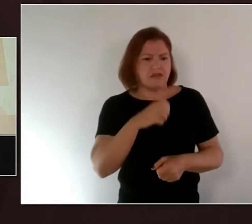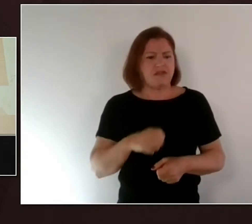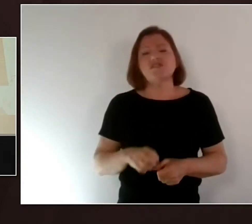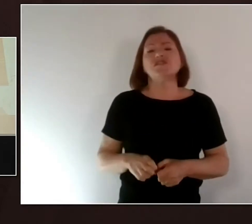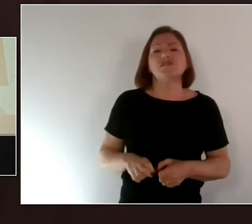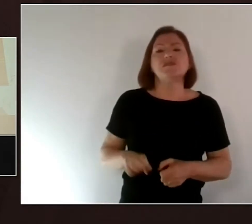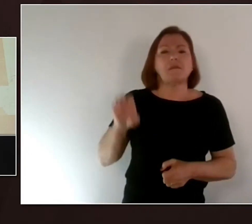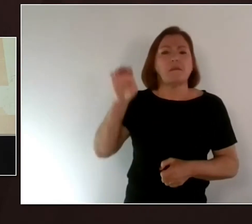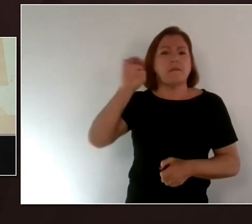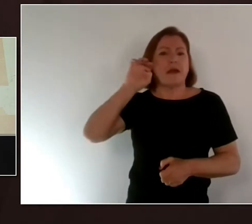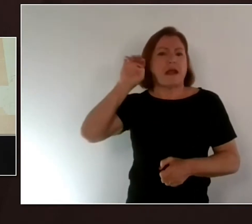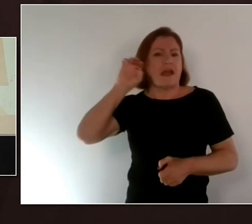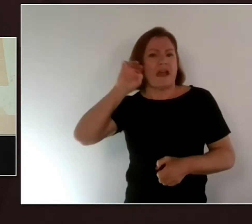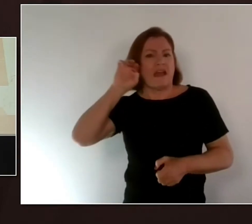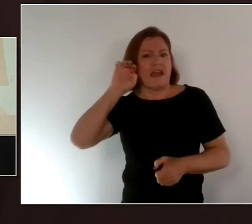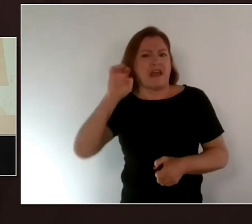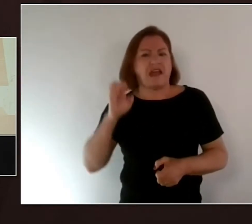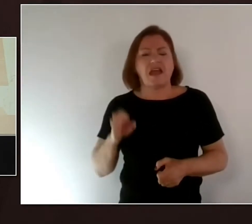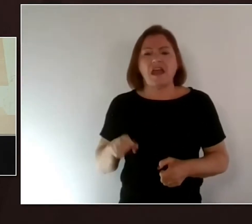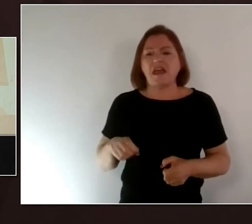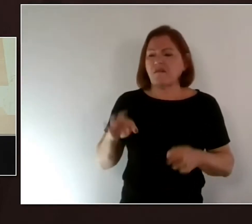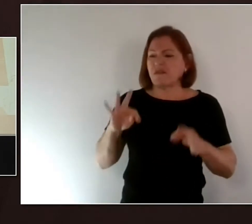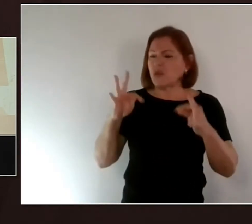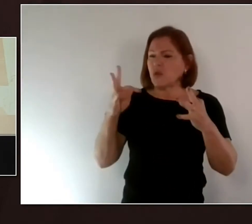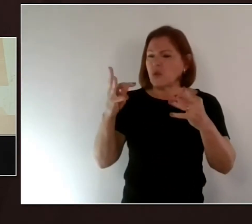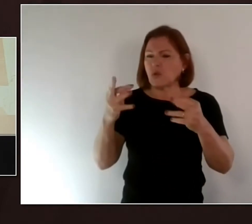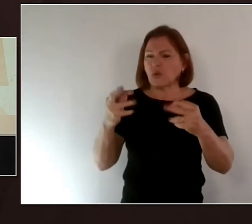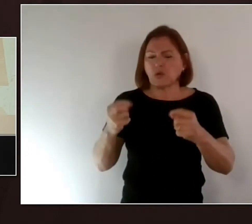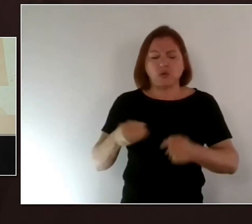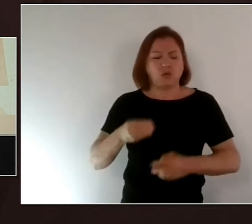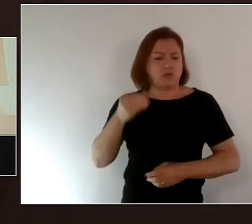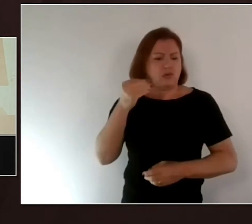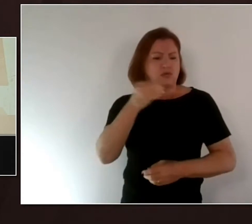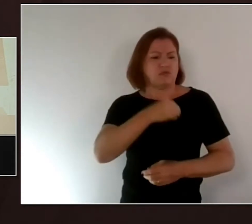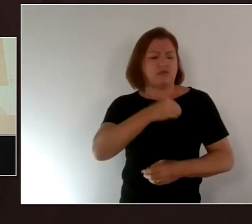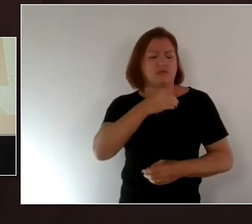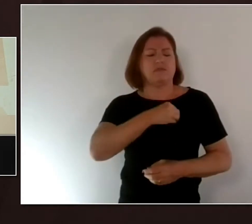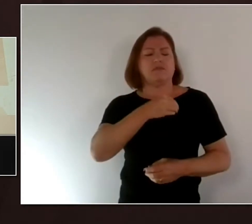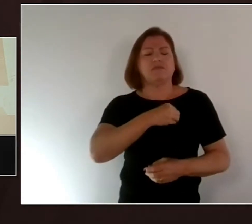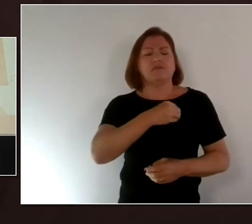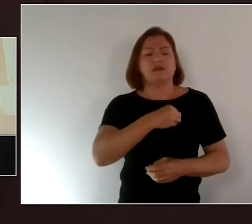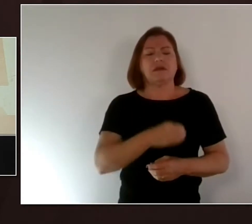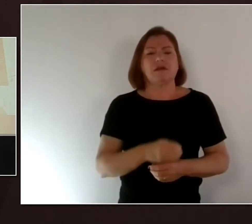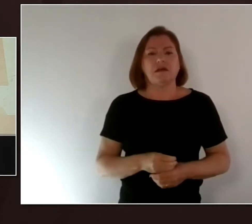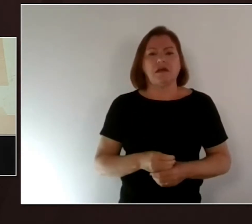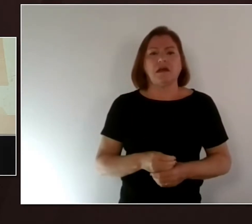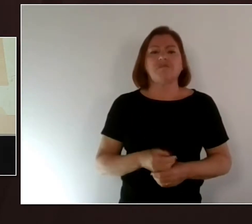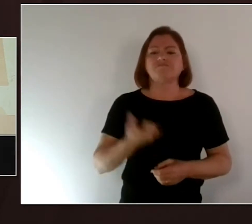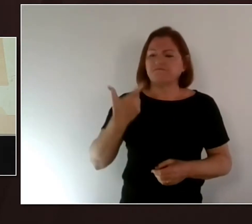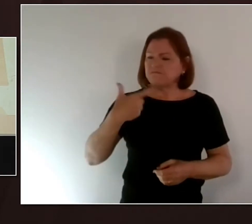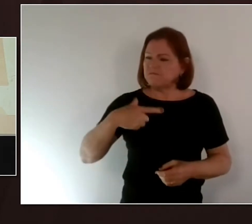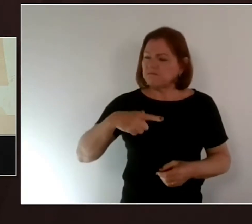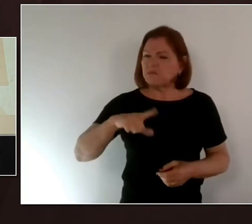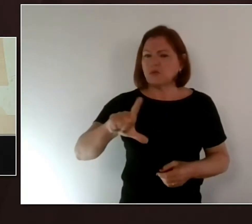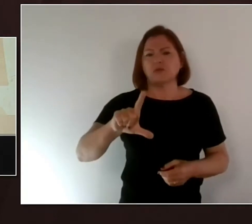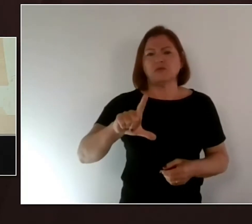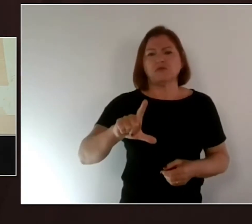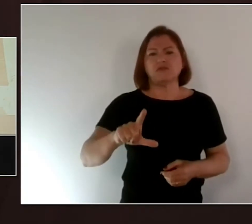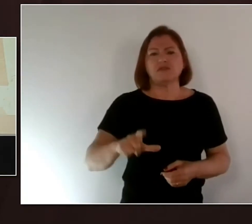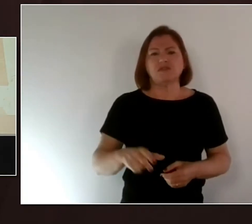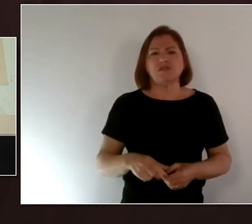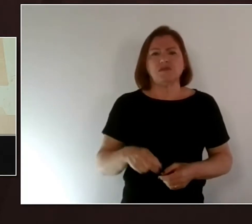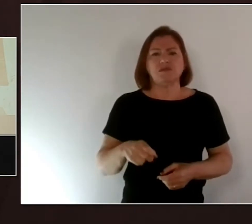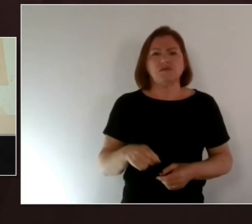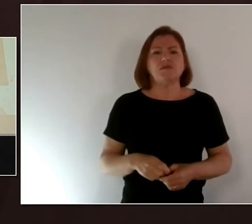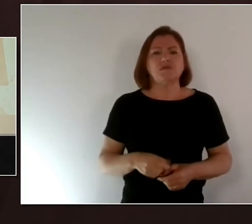em pecado. E agora ele continua sendo aquele sedutor, o enganador. Portanto,